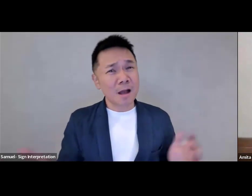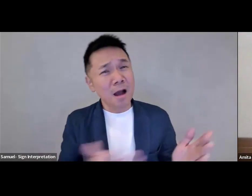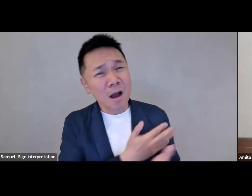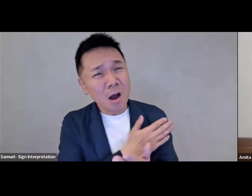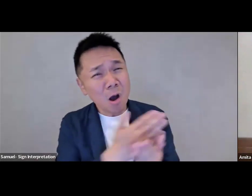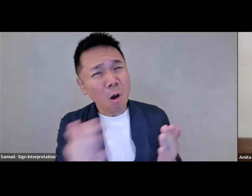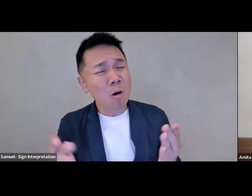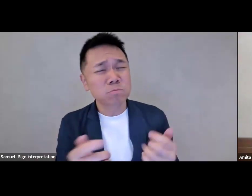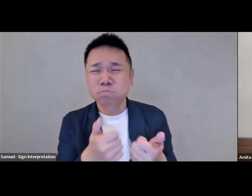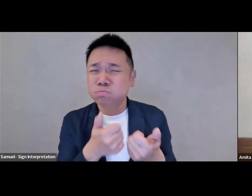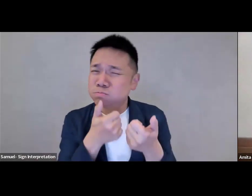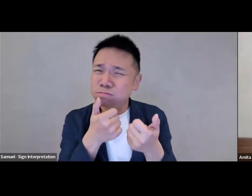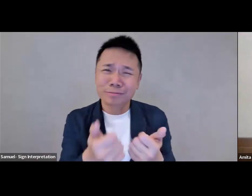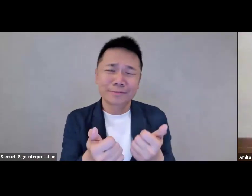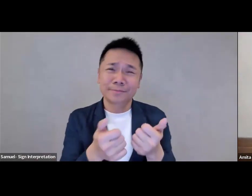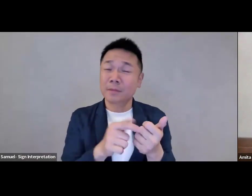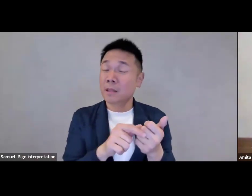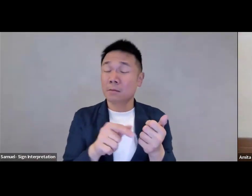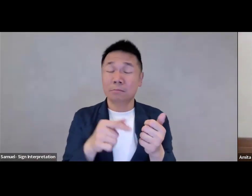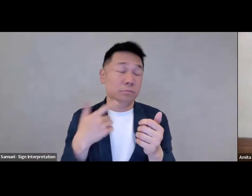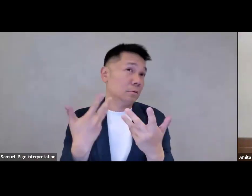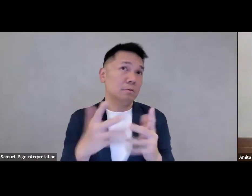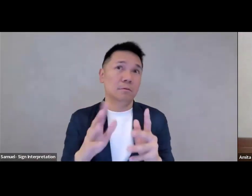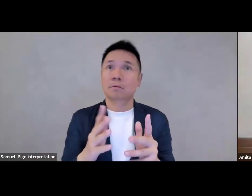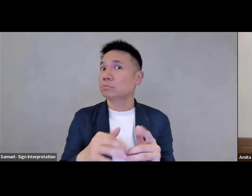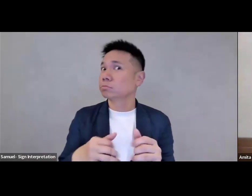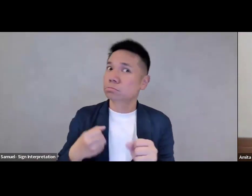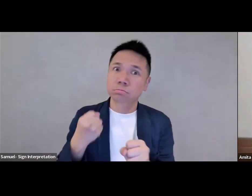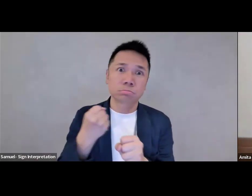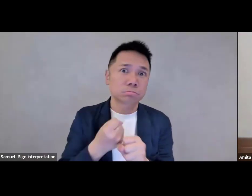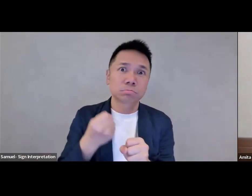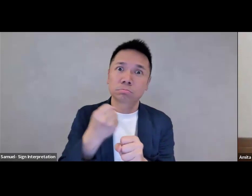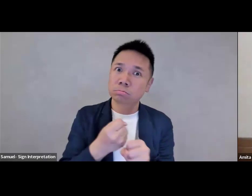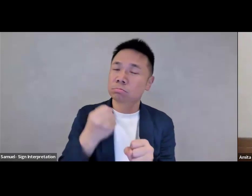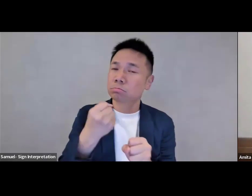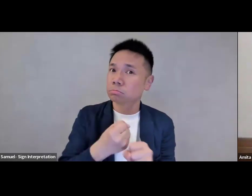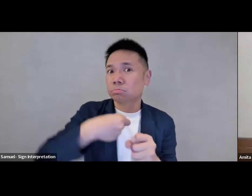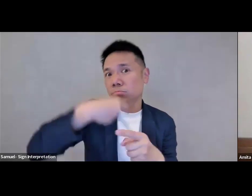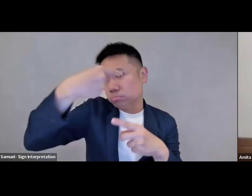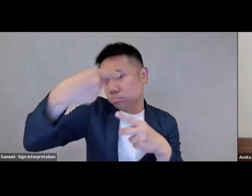而且你知道他的这个。他的这些能力，